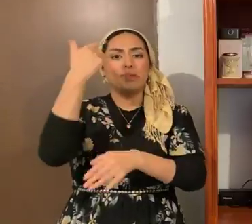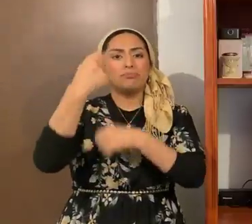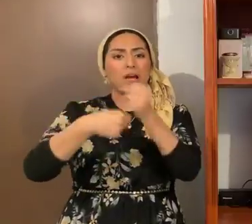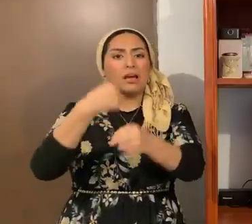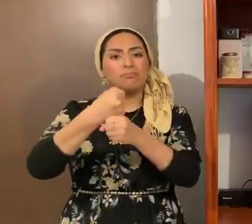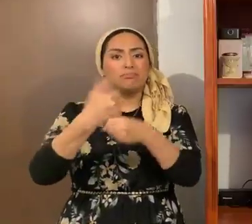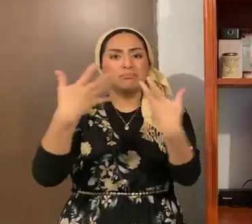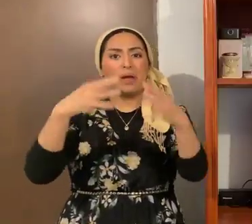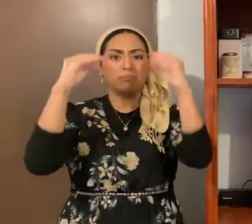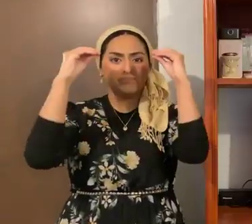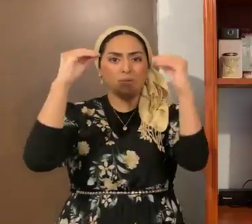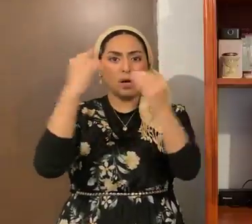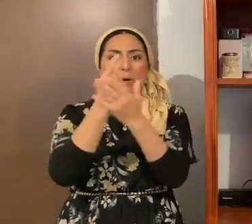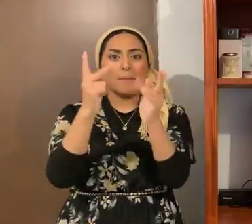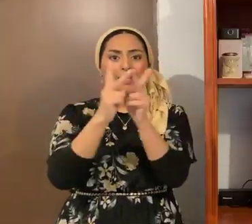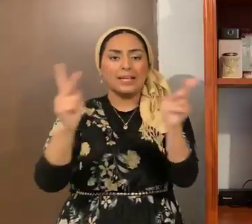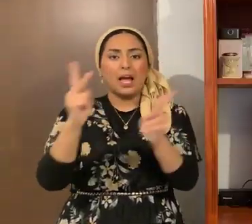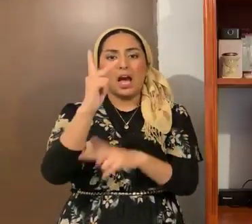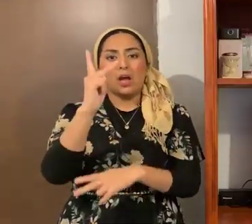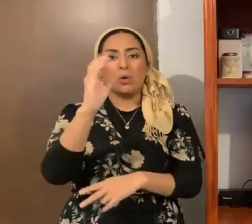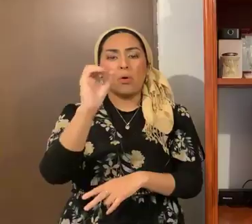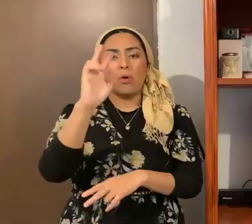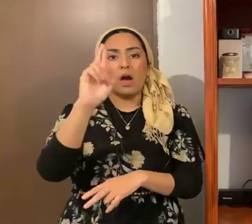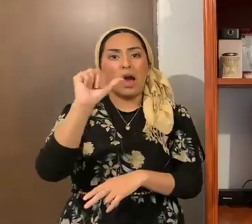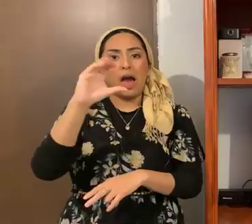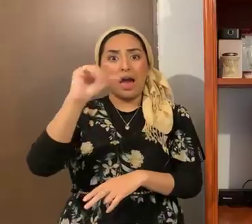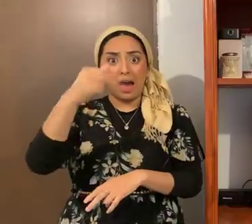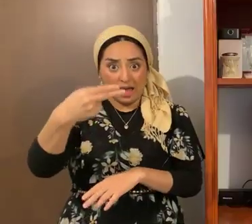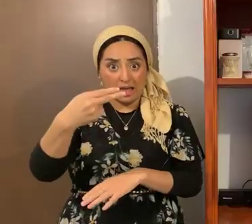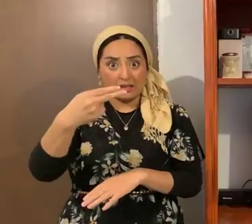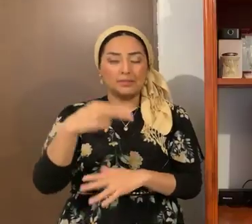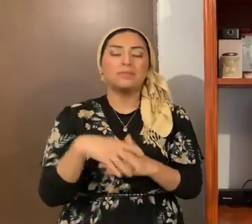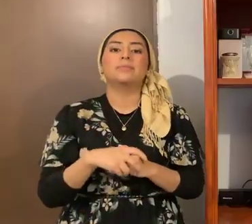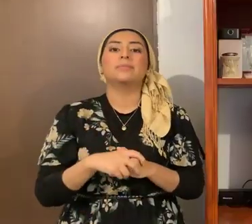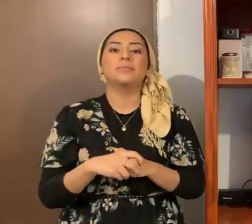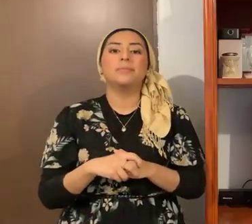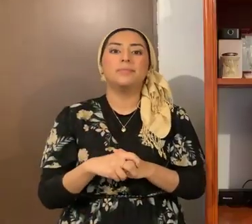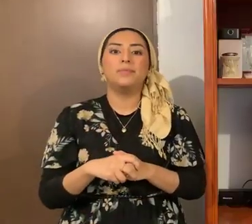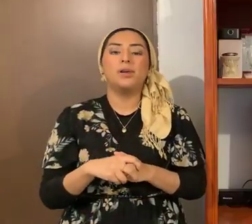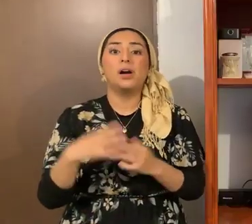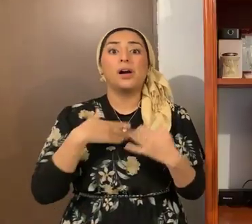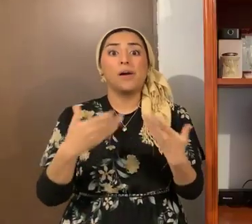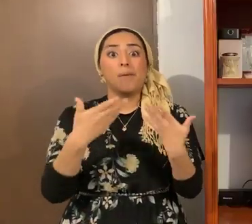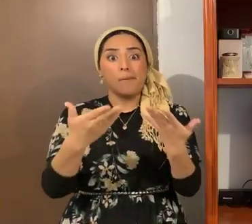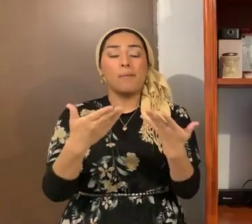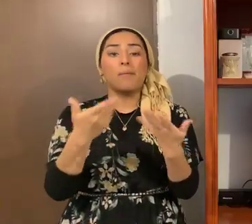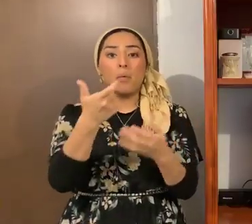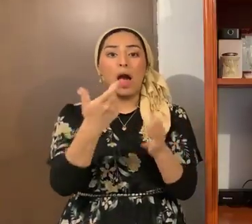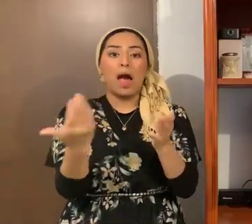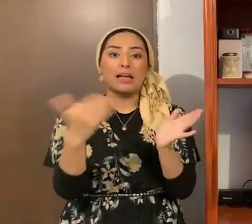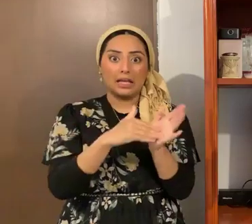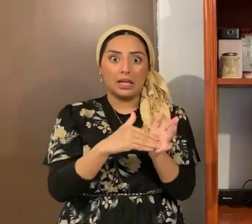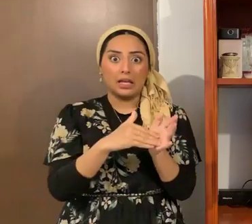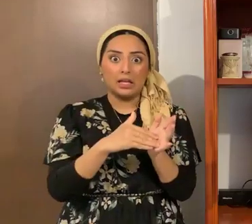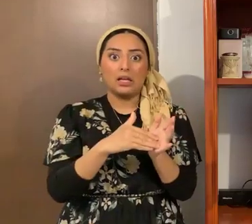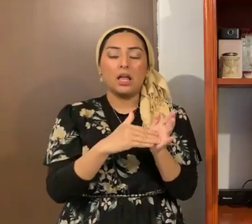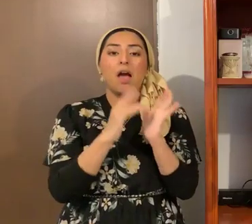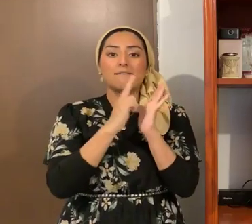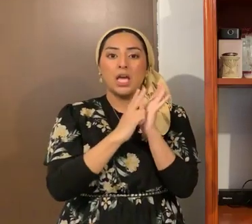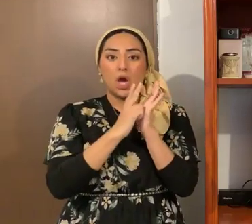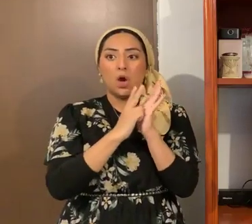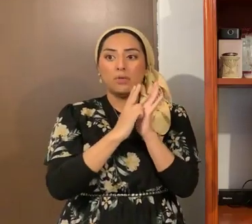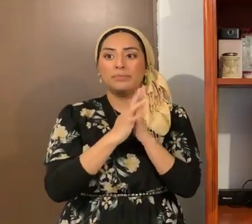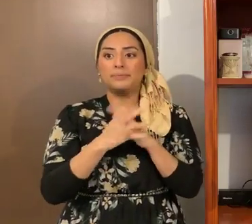se ministró la parasha Coré, Koraj, y esa les encargué que la revisaran en